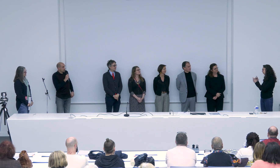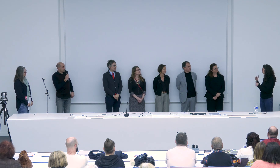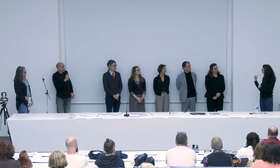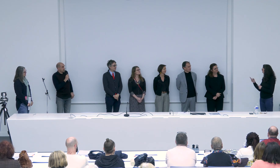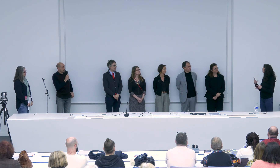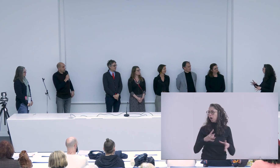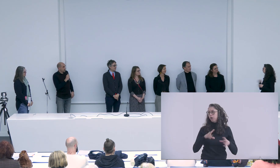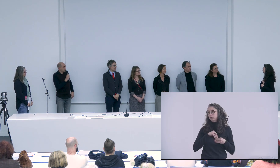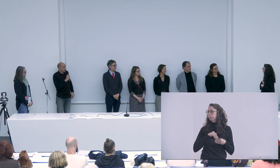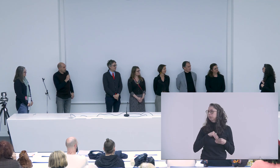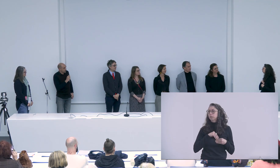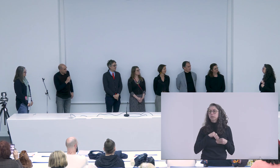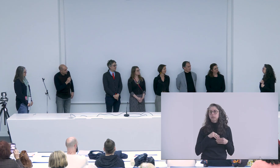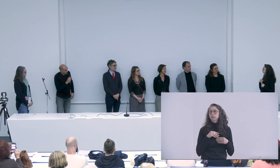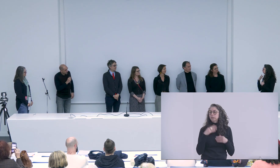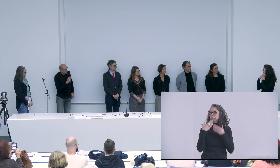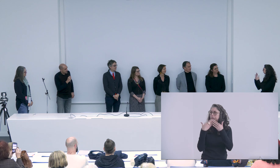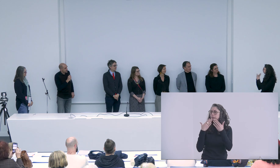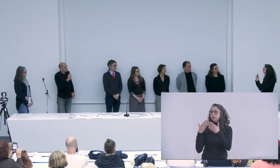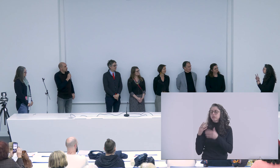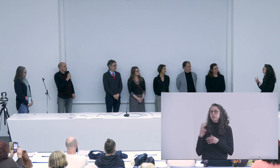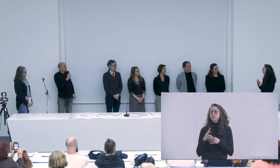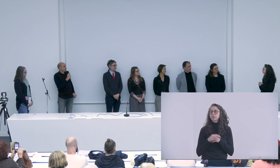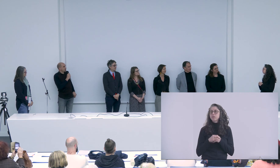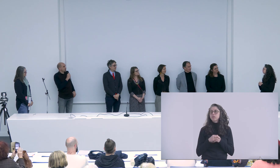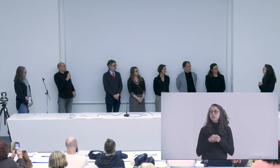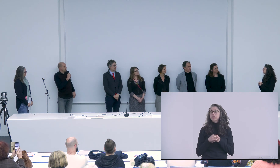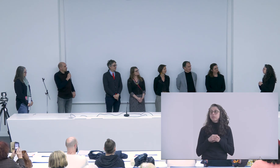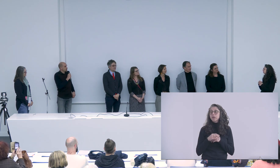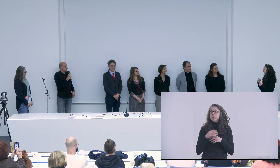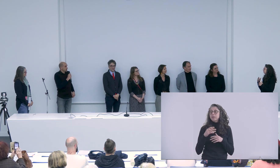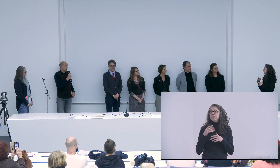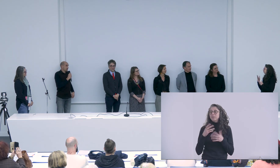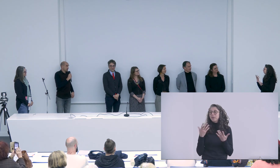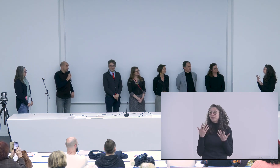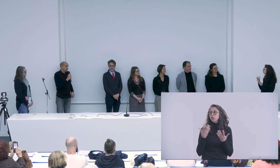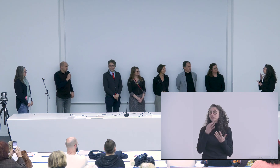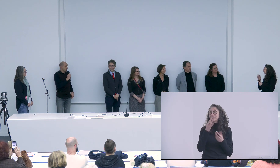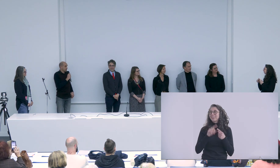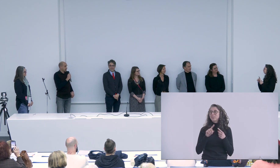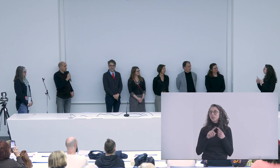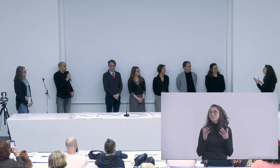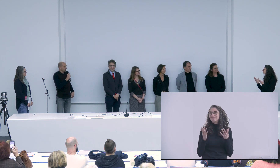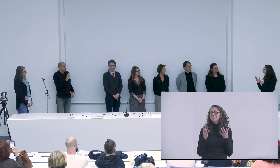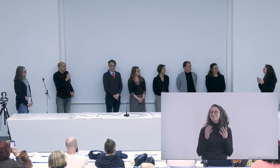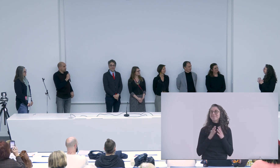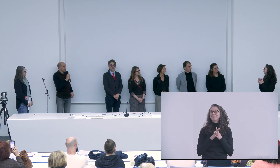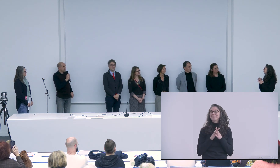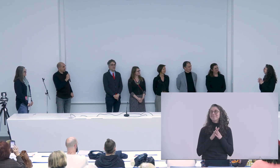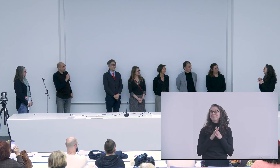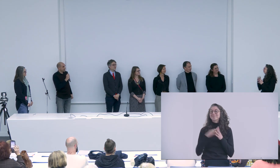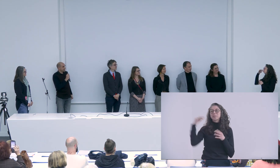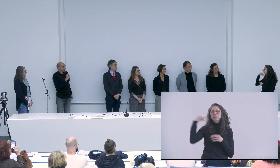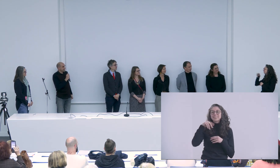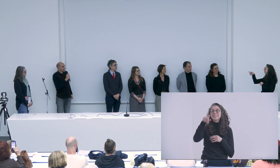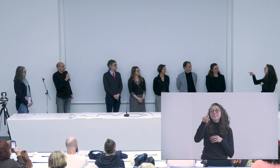partie de mon jury merci à Marianne pour ces échanges qu'on a eu par rapport à la composition du jury merci d'avoir accepté de faire partie du jury et maintenant je ne